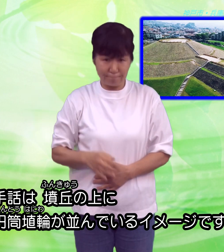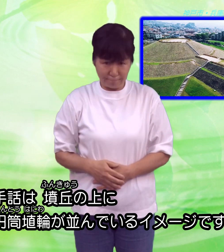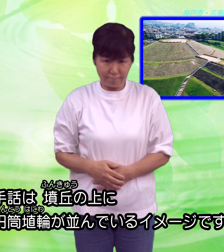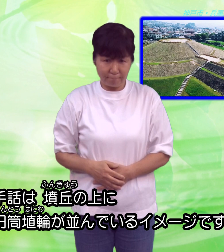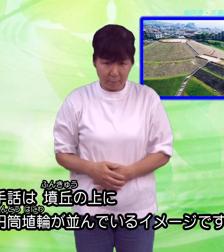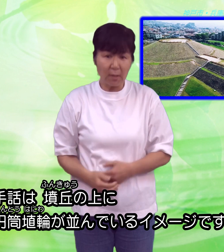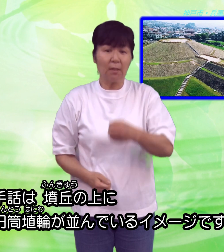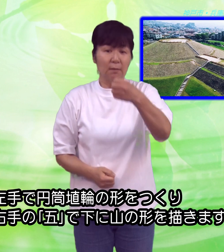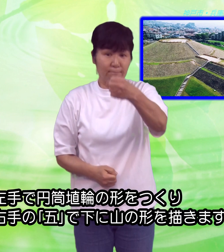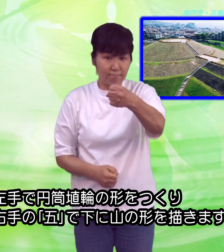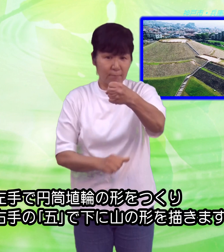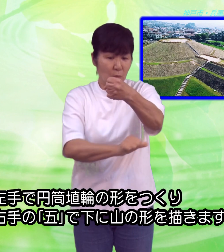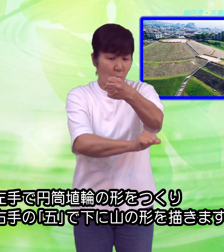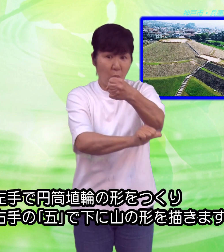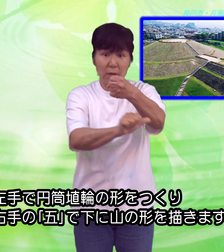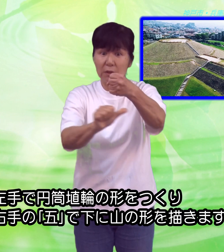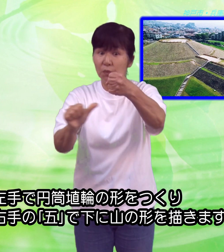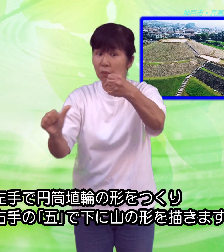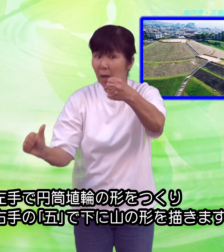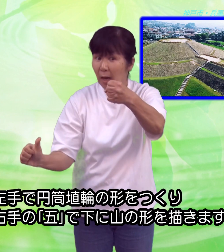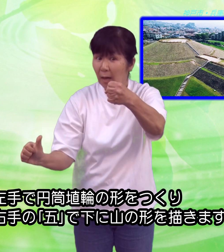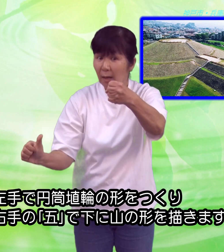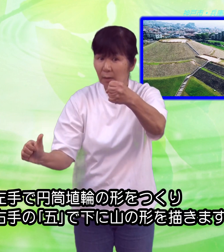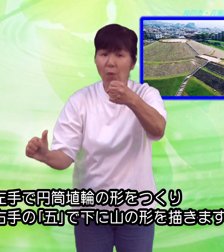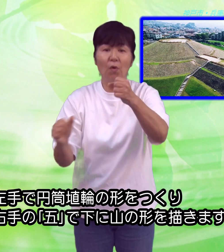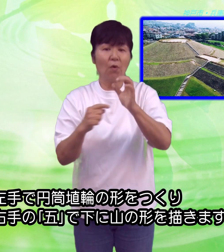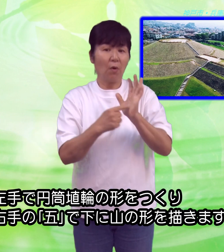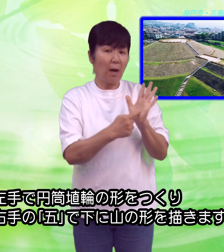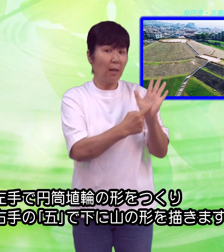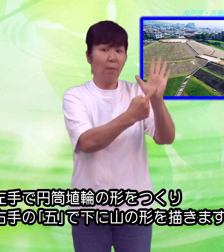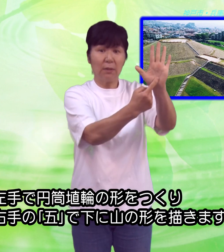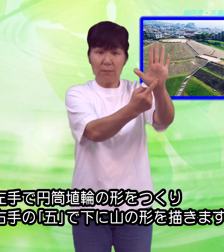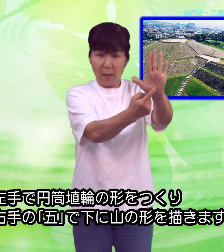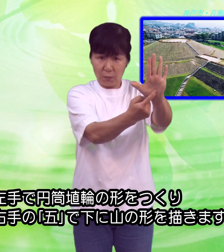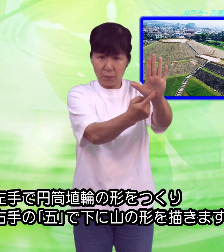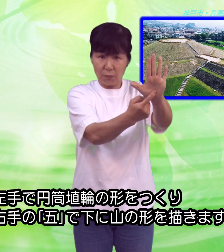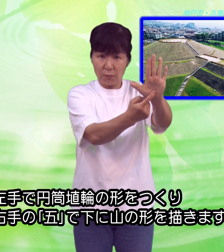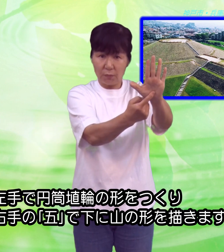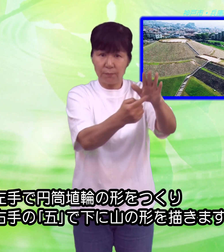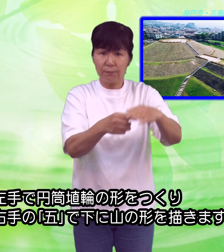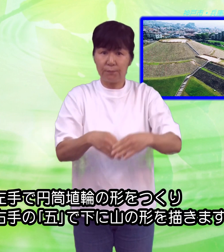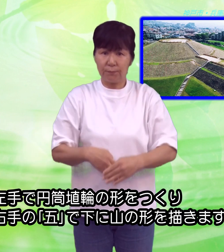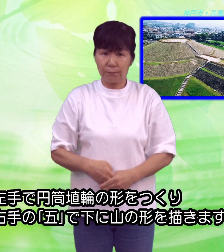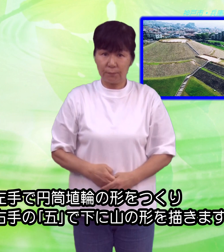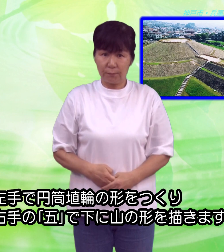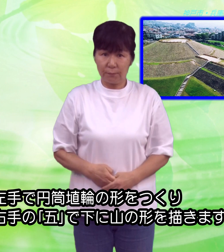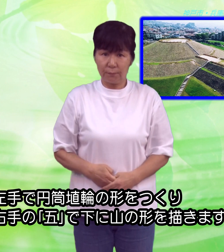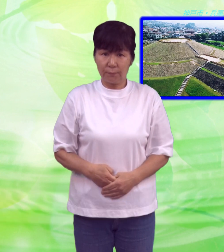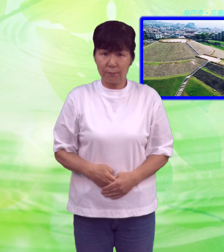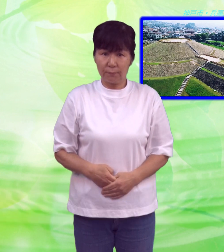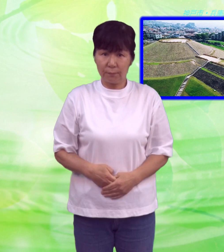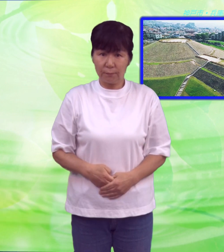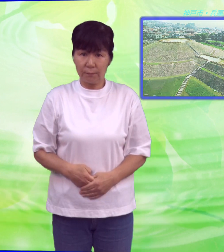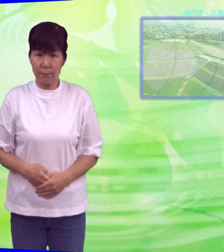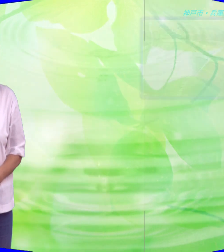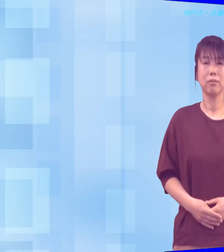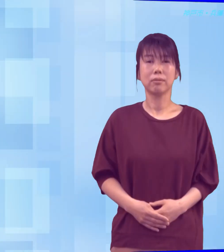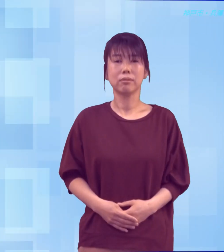円筒埴輪の形を作り右手の後デー下に山の形を描きます